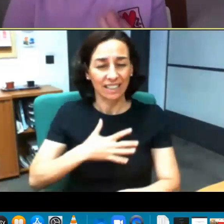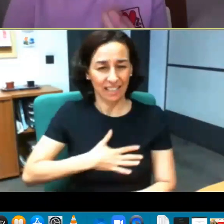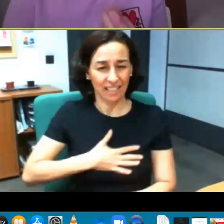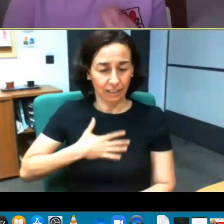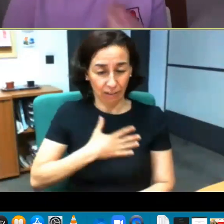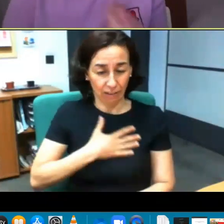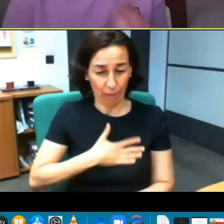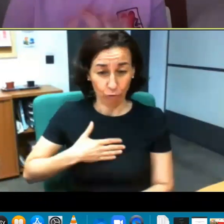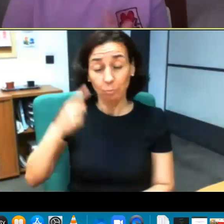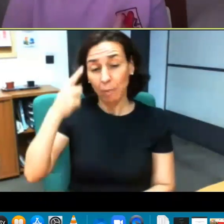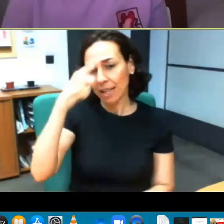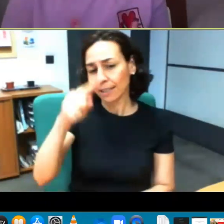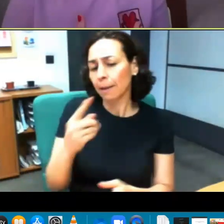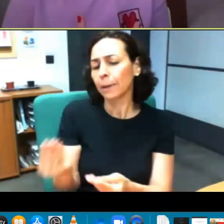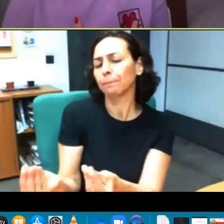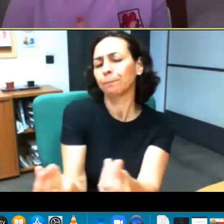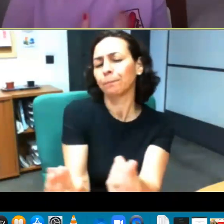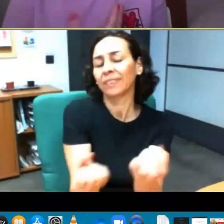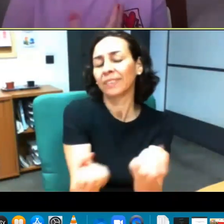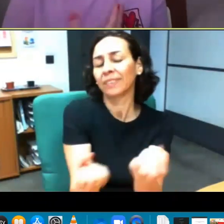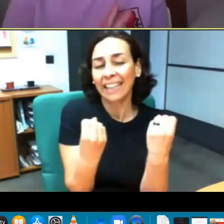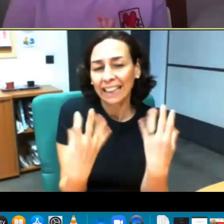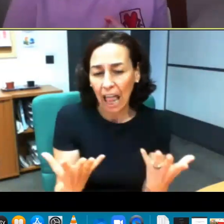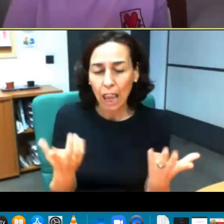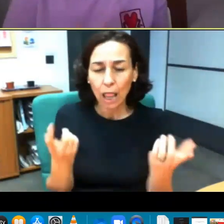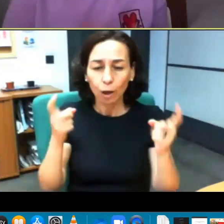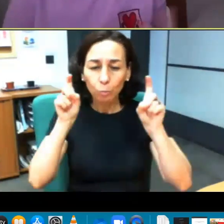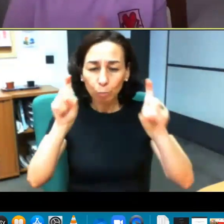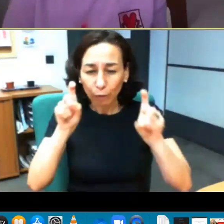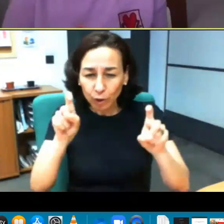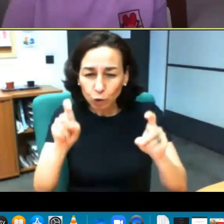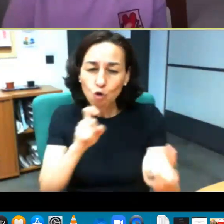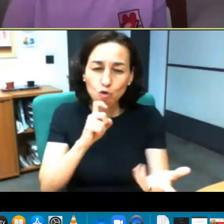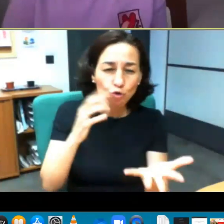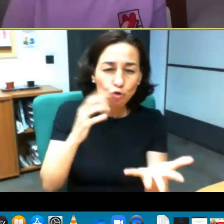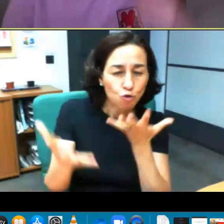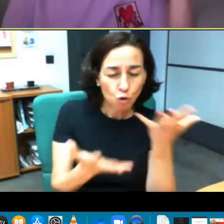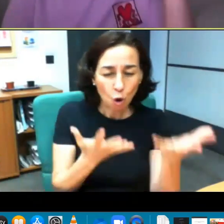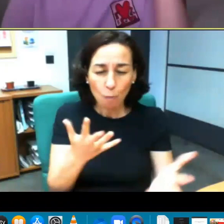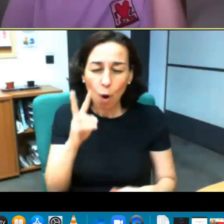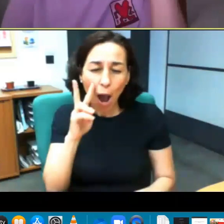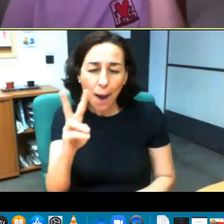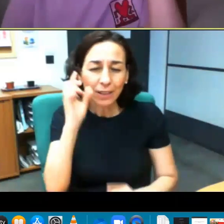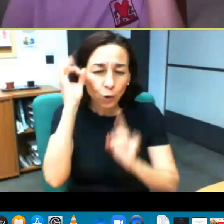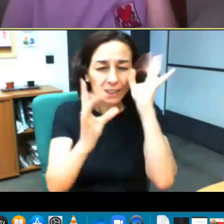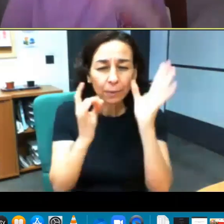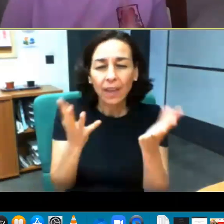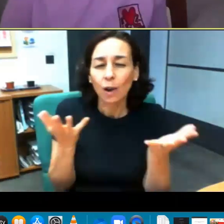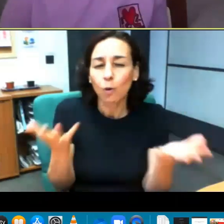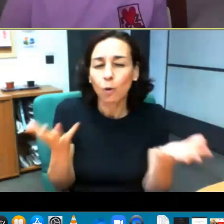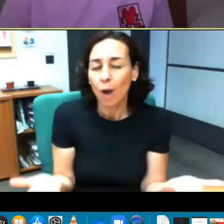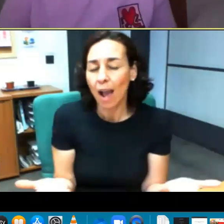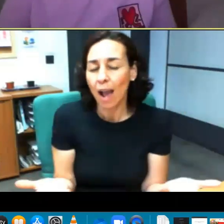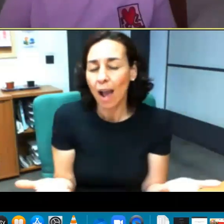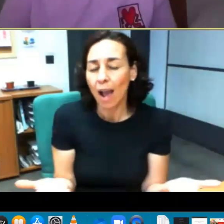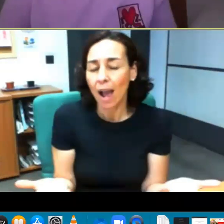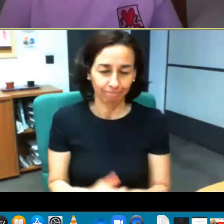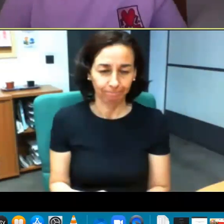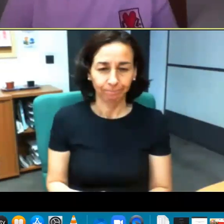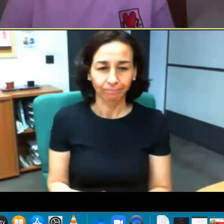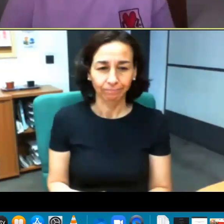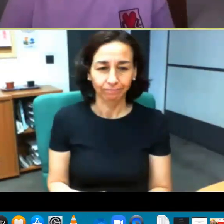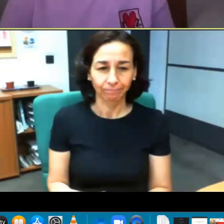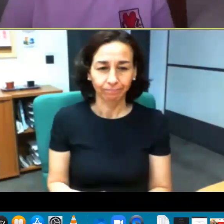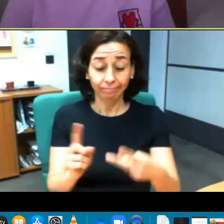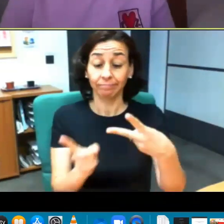las sensaciones del profesorado sobre la realización de estas dinámicas. La segunda actividad que